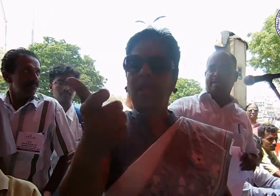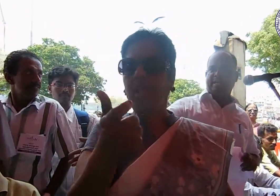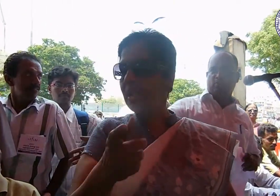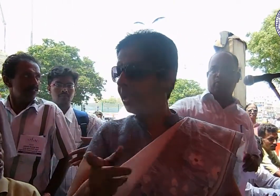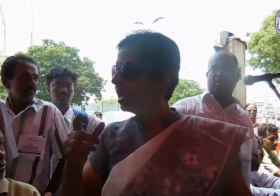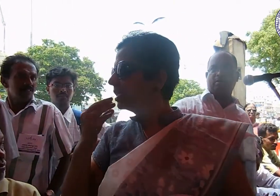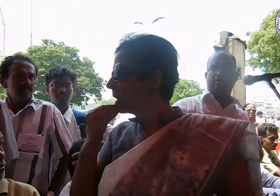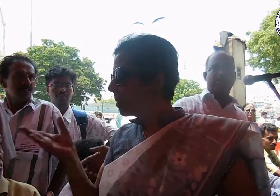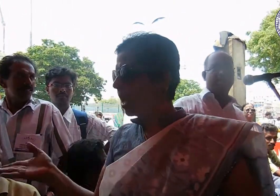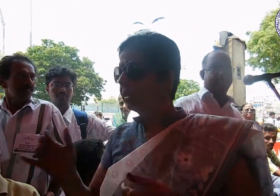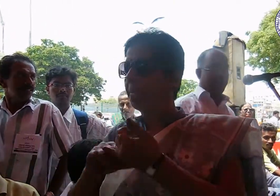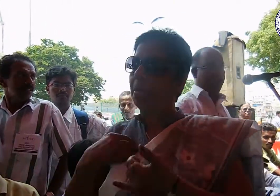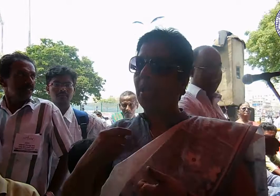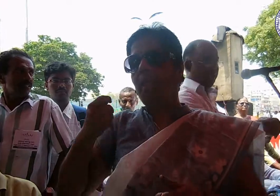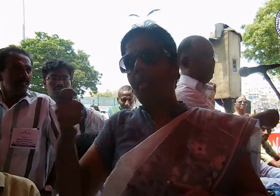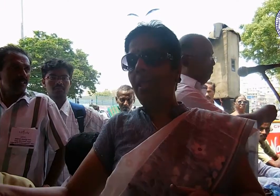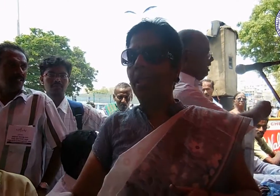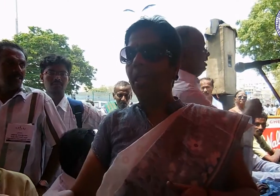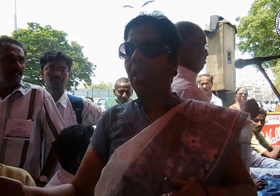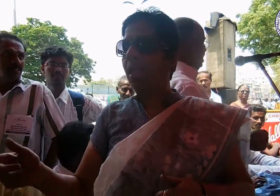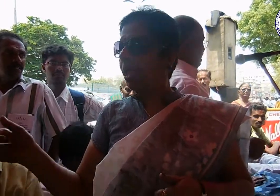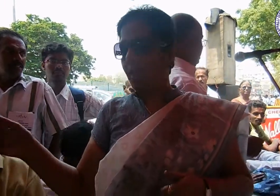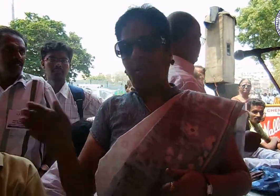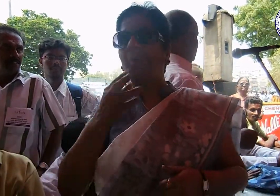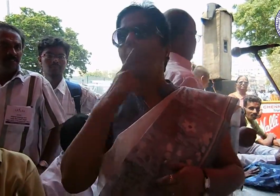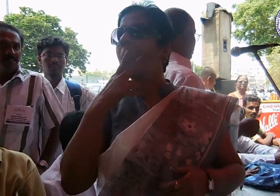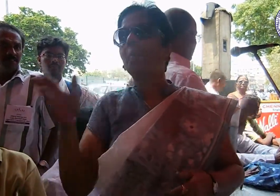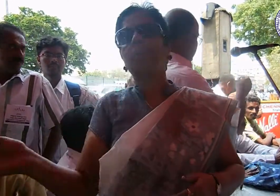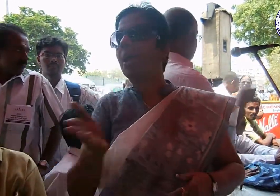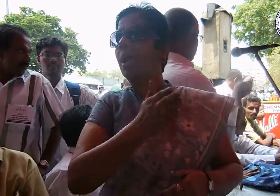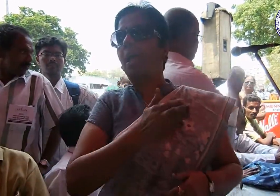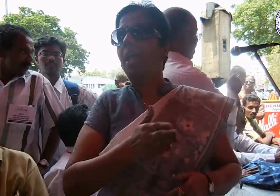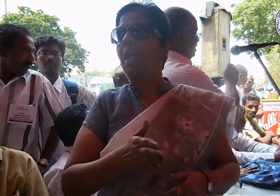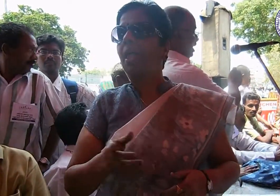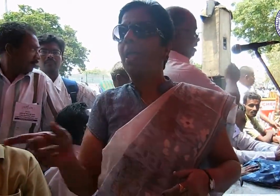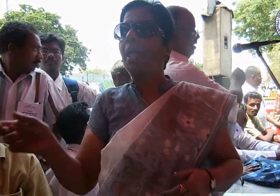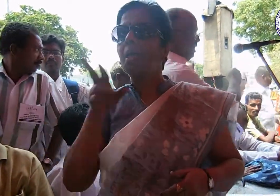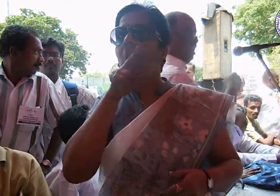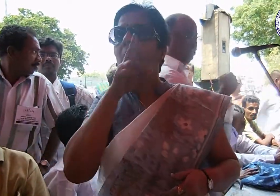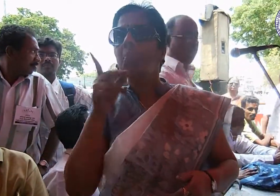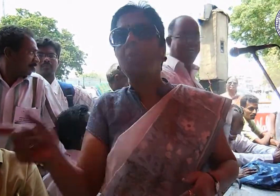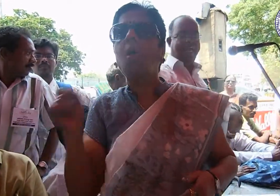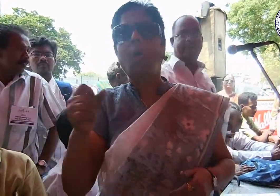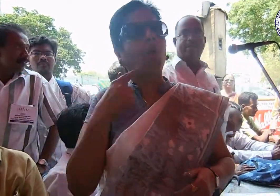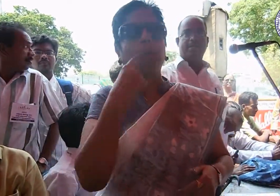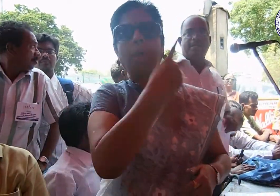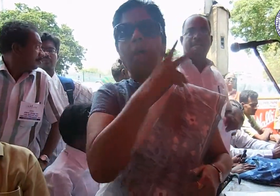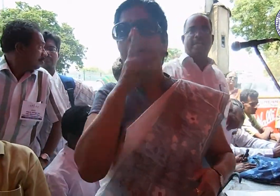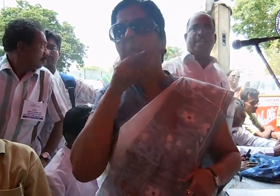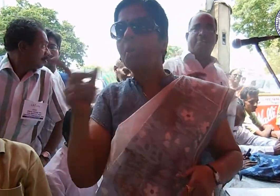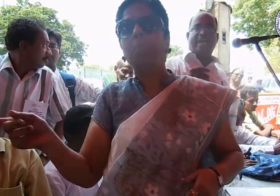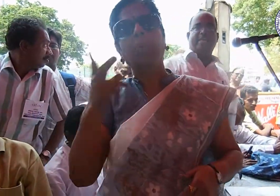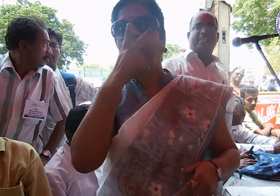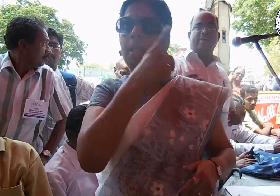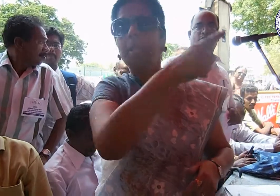ஜமாலஜியை கொடுக்கறோம். நீங்க ஒரு 5 நிமிஷம் பேசிட்டு வாங்கல, ஒரு 5 நிமிஷம் அவங்க பேசி என்ன பேசுறாங்கன்னு சொல்லுங்களே. நீங்க பேசி அவங்க